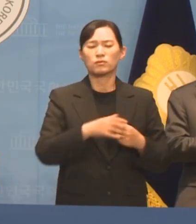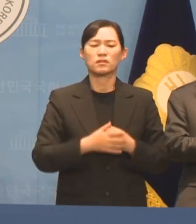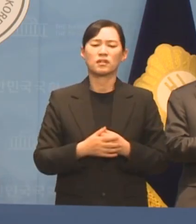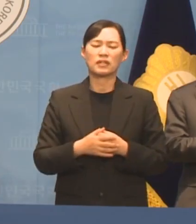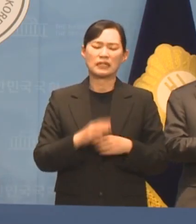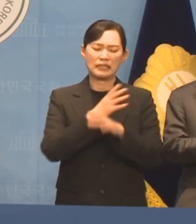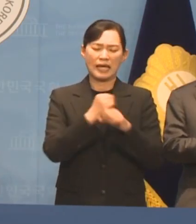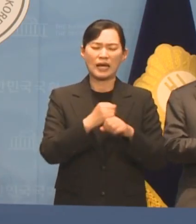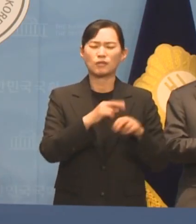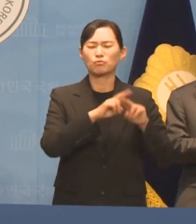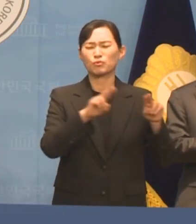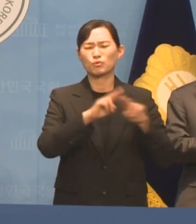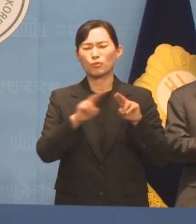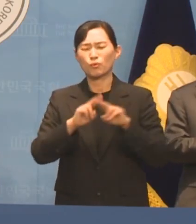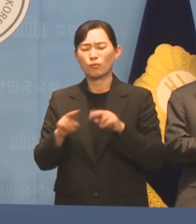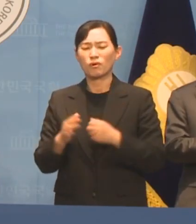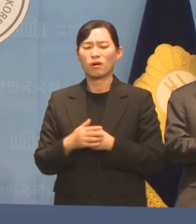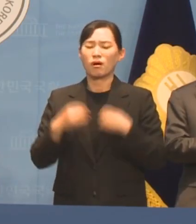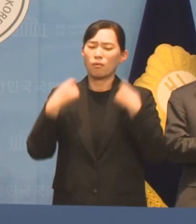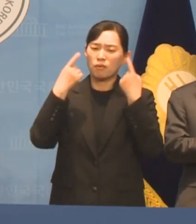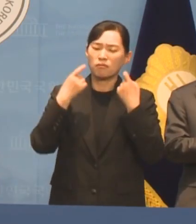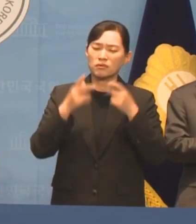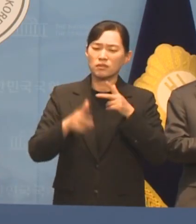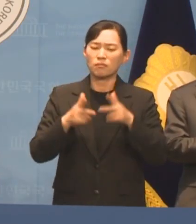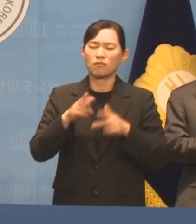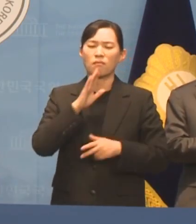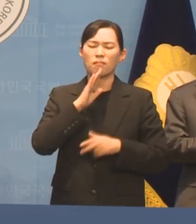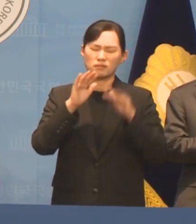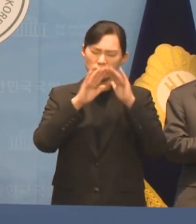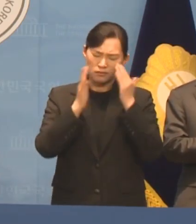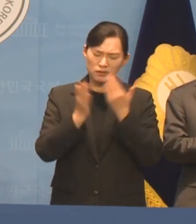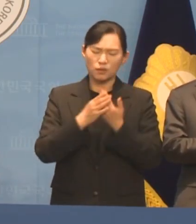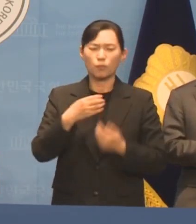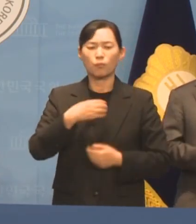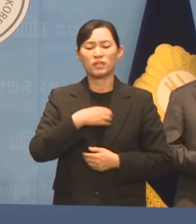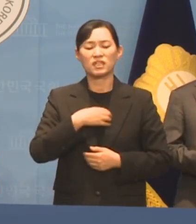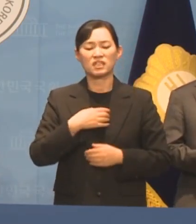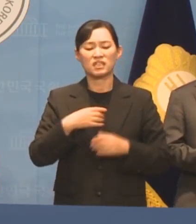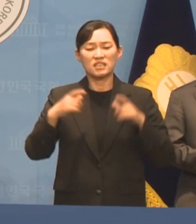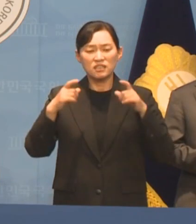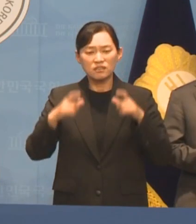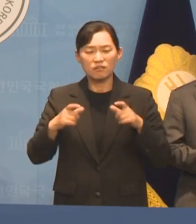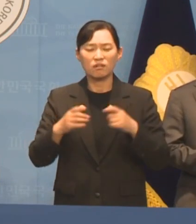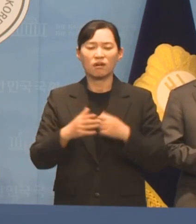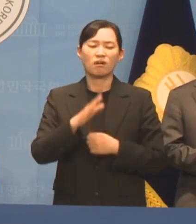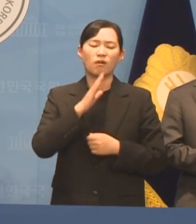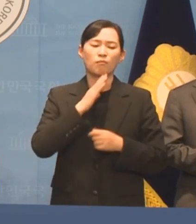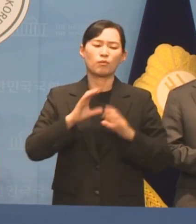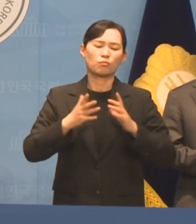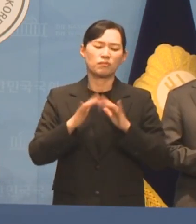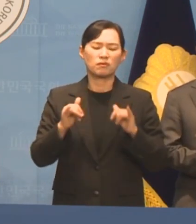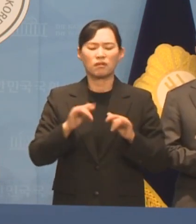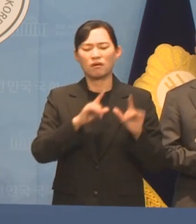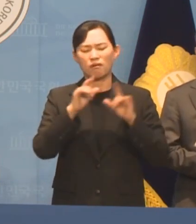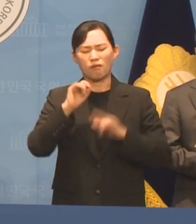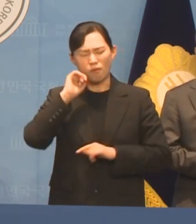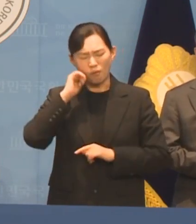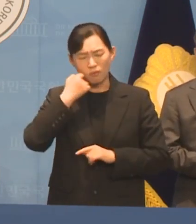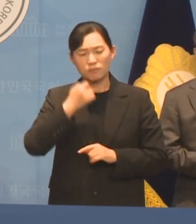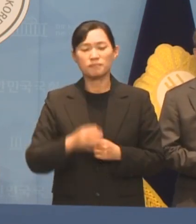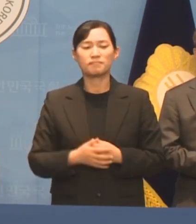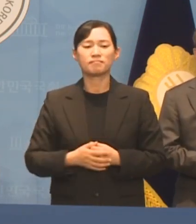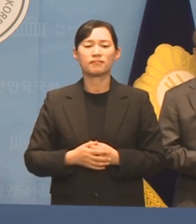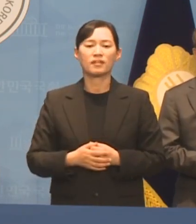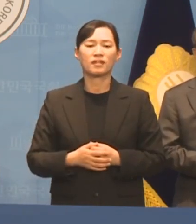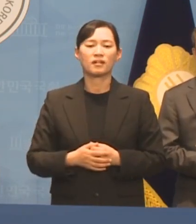예약 취소뿐만 아니라 관광산업 전체의 위기 그리고 지역의 민생의 파탄으로 연결되고 있습니다.